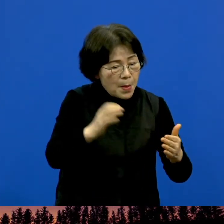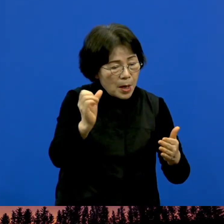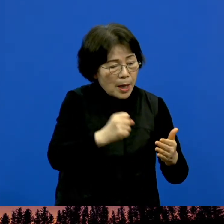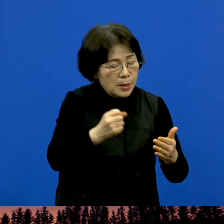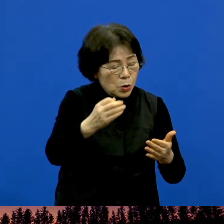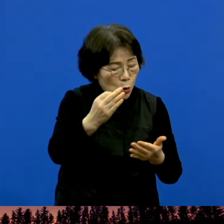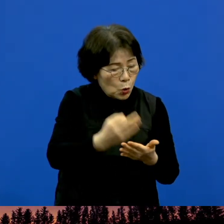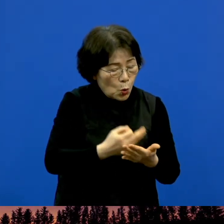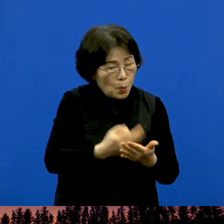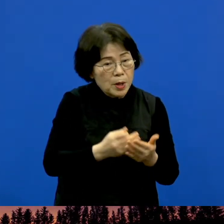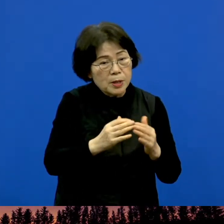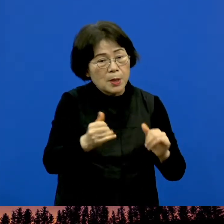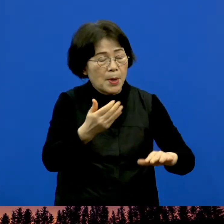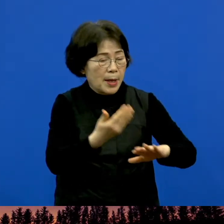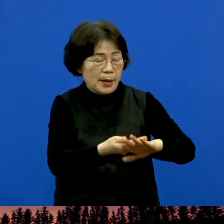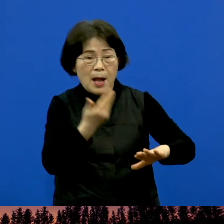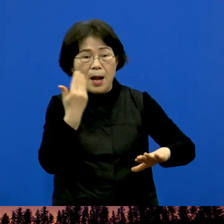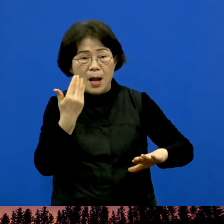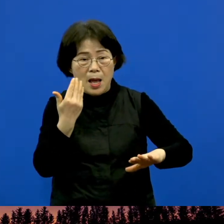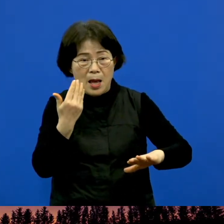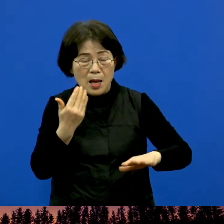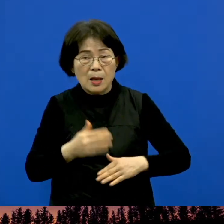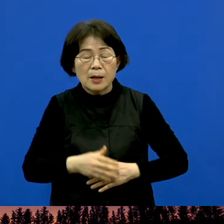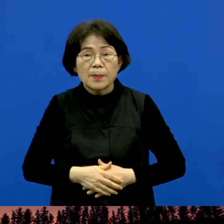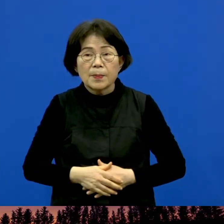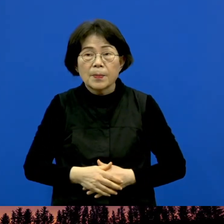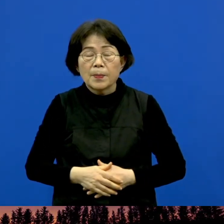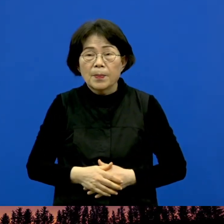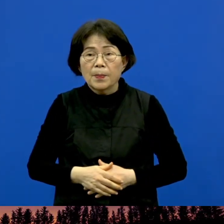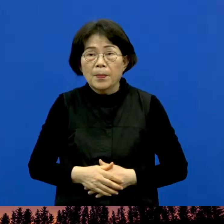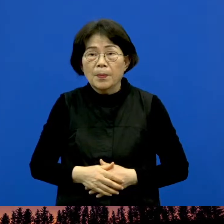달라요. 같으면 안 되죠, 여러분.